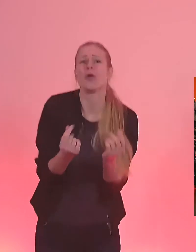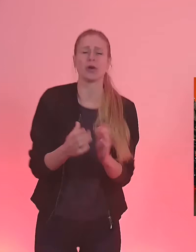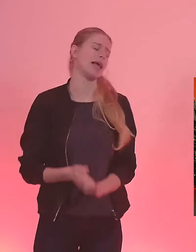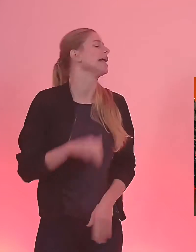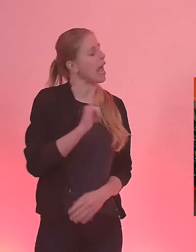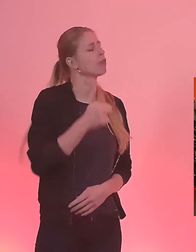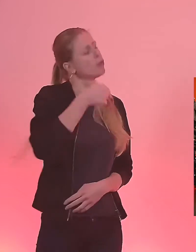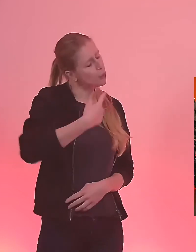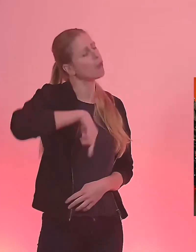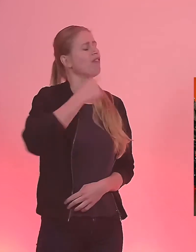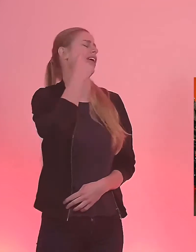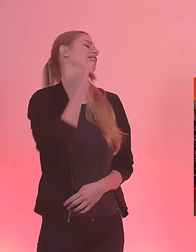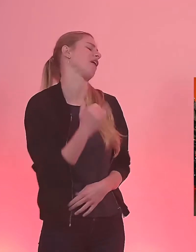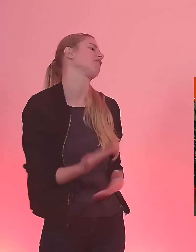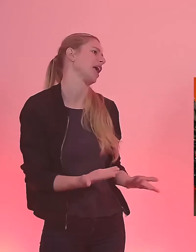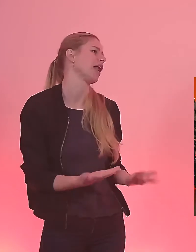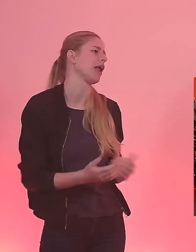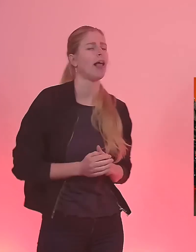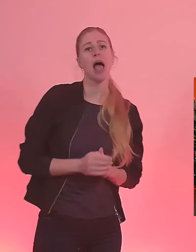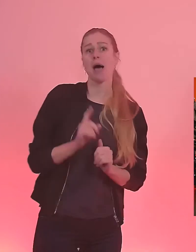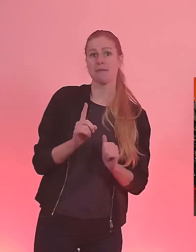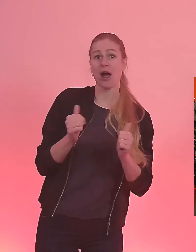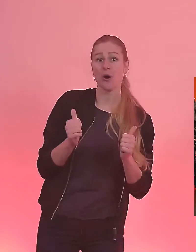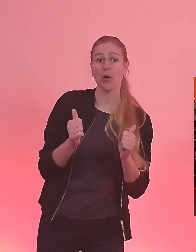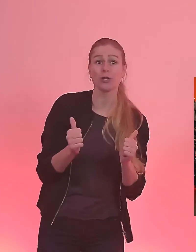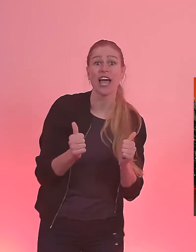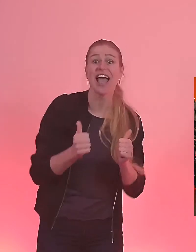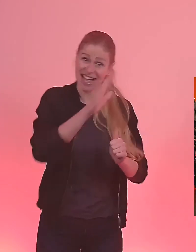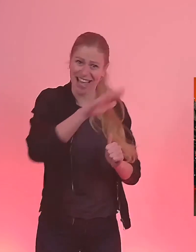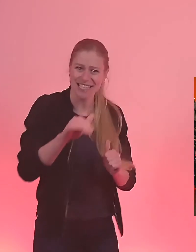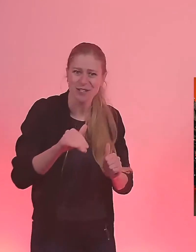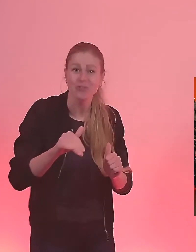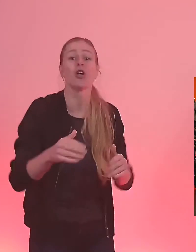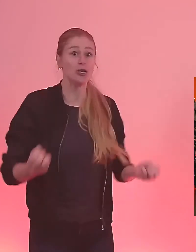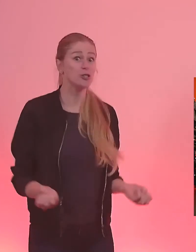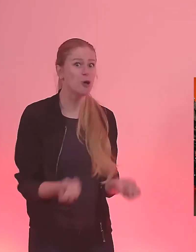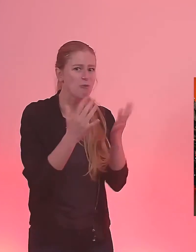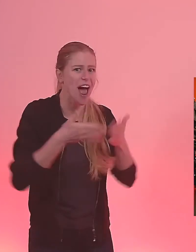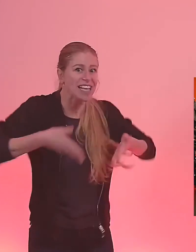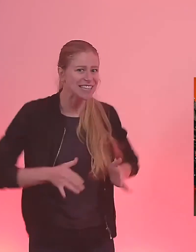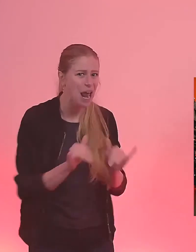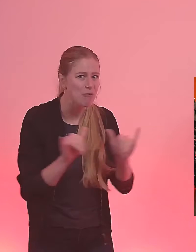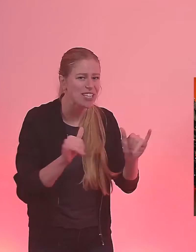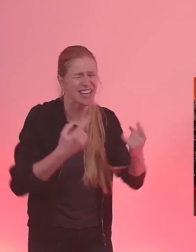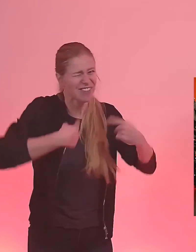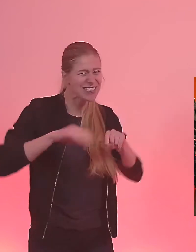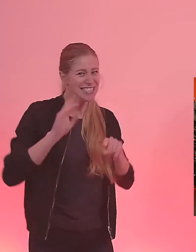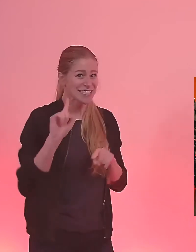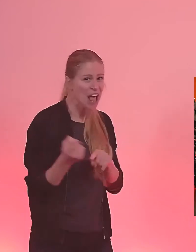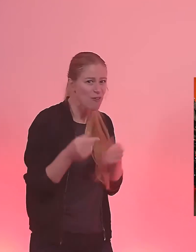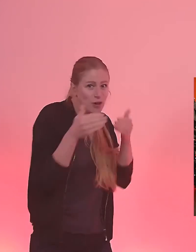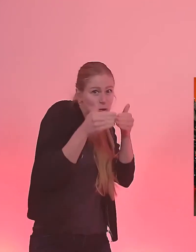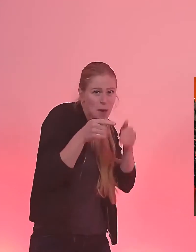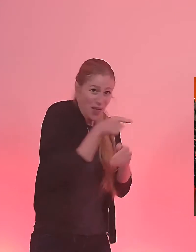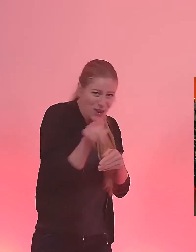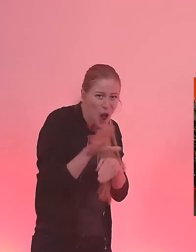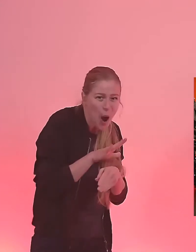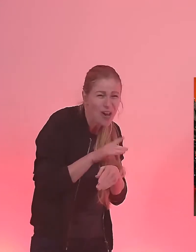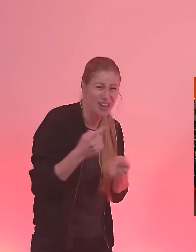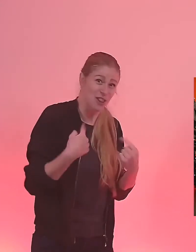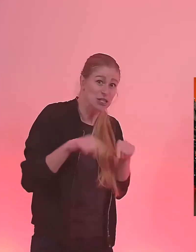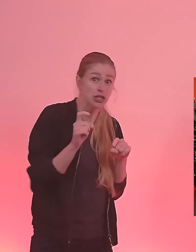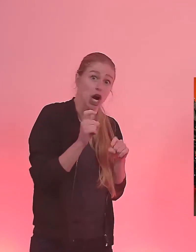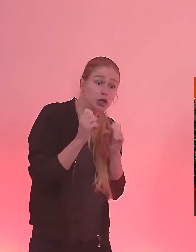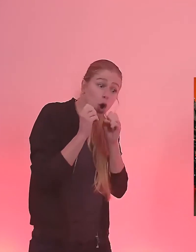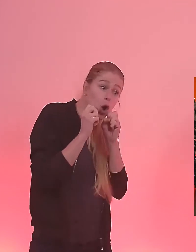wel weer. Maar goed, kids, het is dus een surprise kraamfeestje. En wij gaan snel verstoppen. Jullie ook? Ja. En dan roepen we zo meteen surprise.